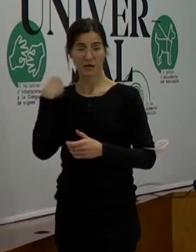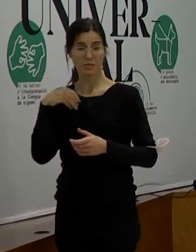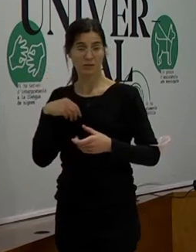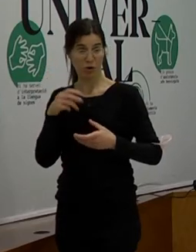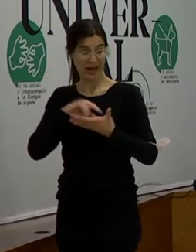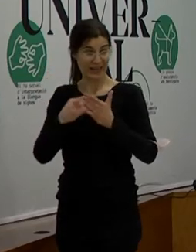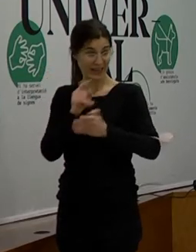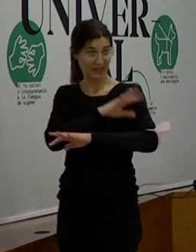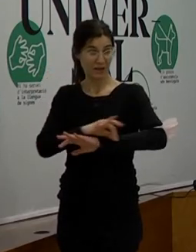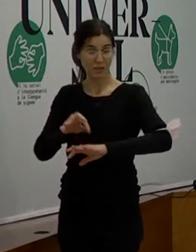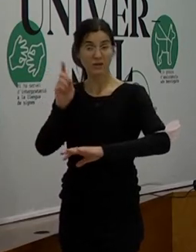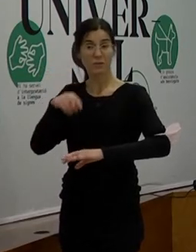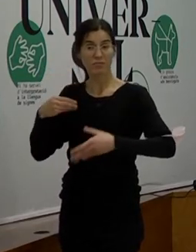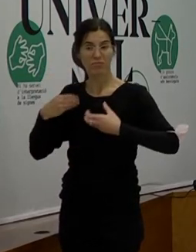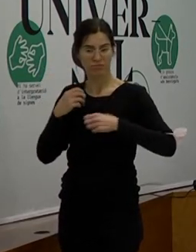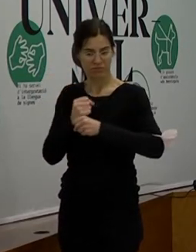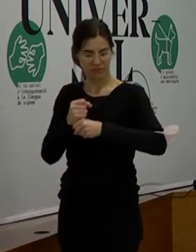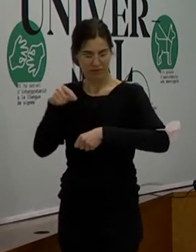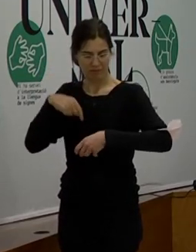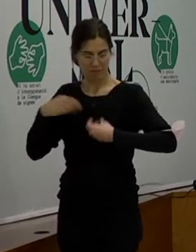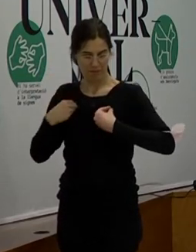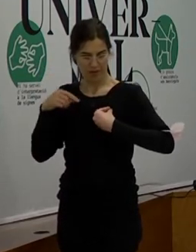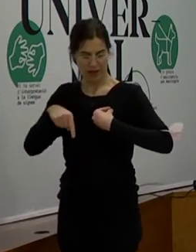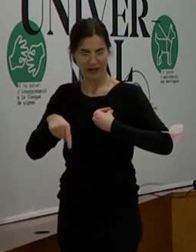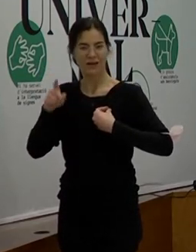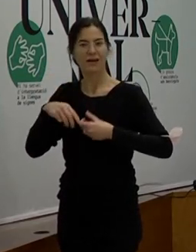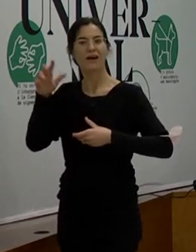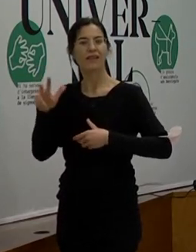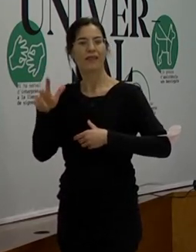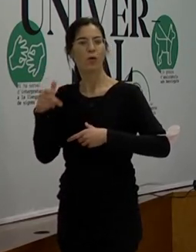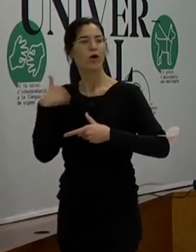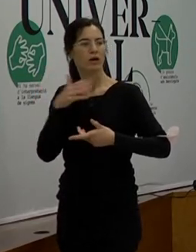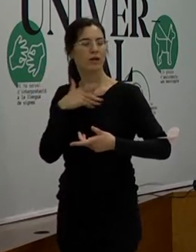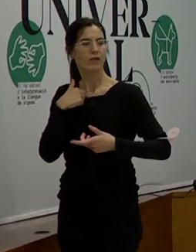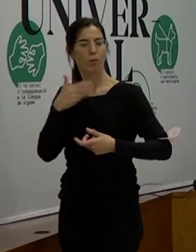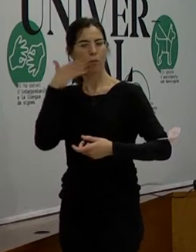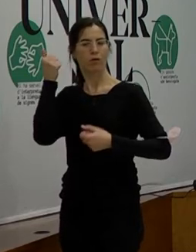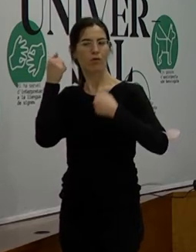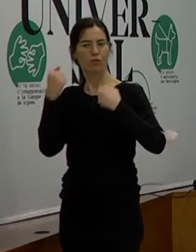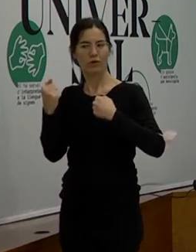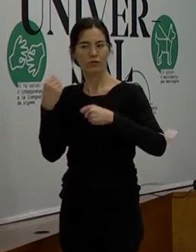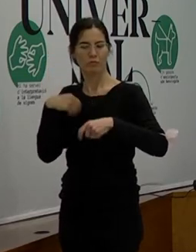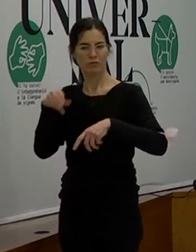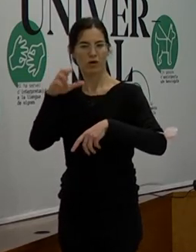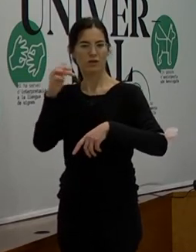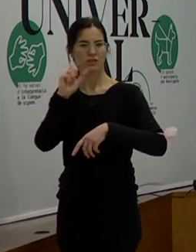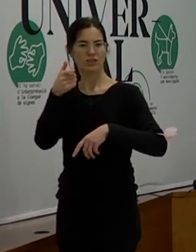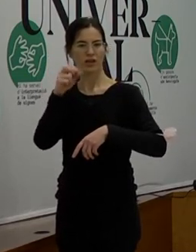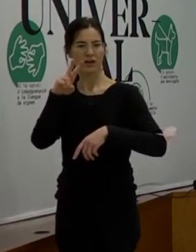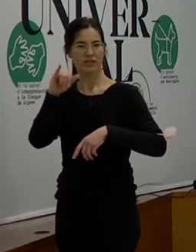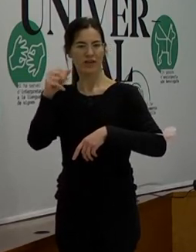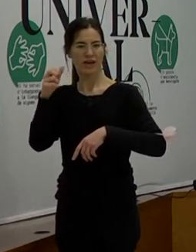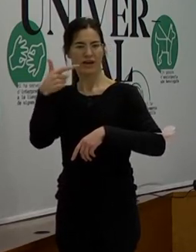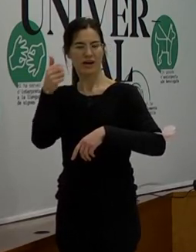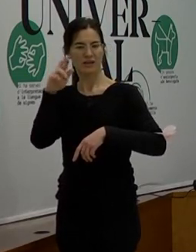Cardedeu, amb el qual em sento molt honrat de parlar amb el poble de l'arquitecte Xavier García Milà, que